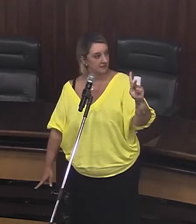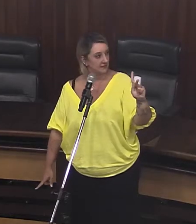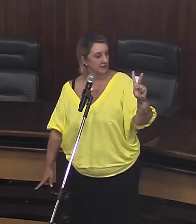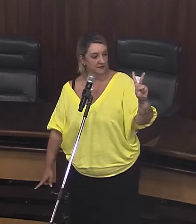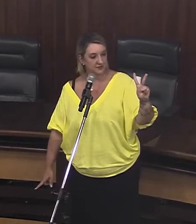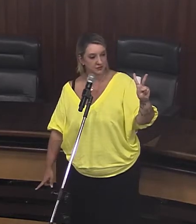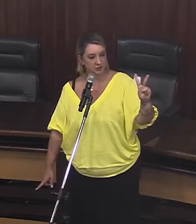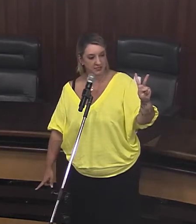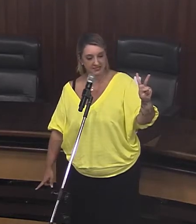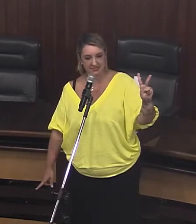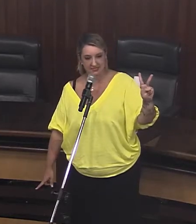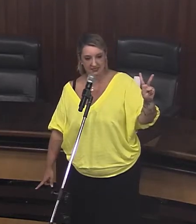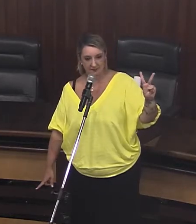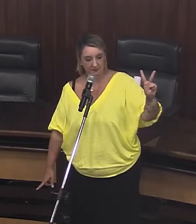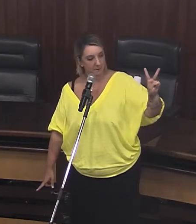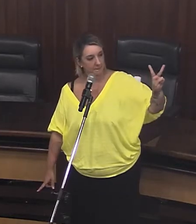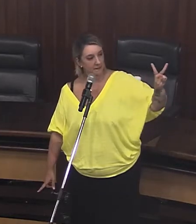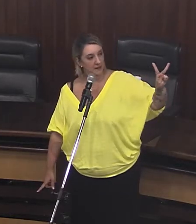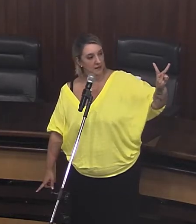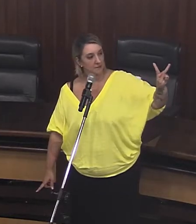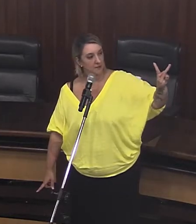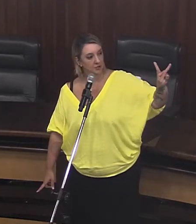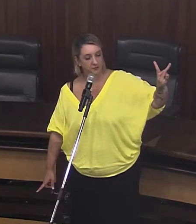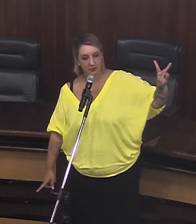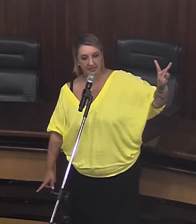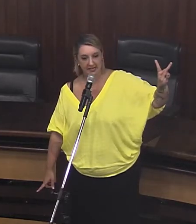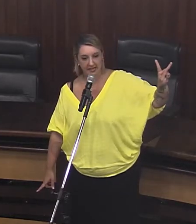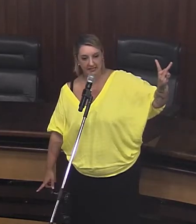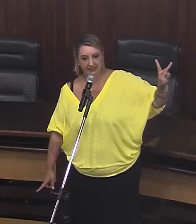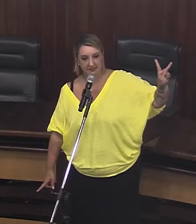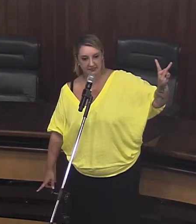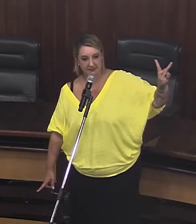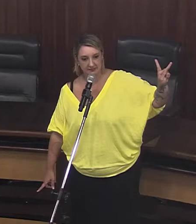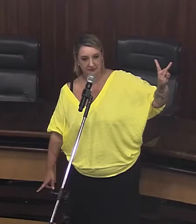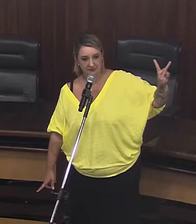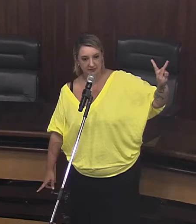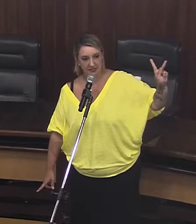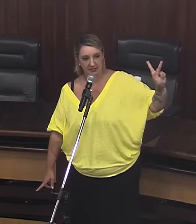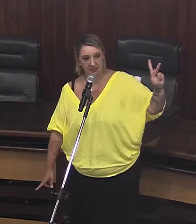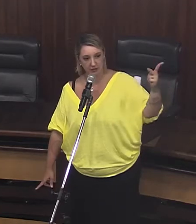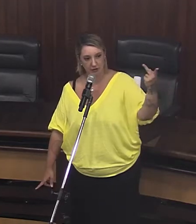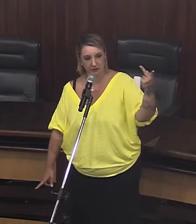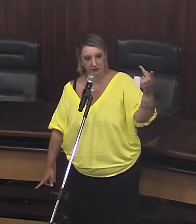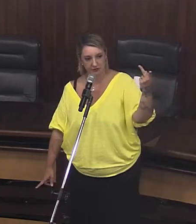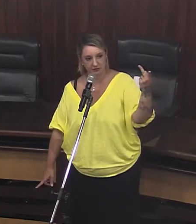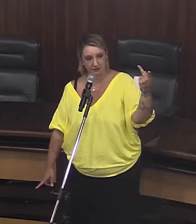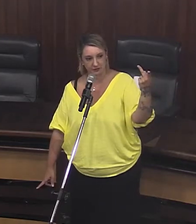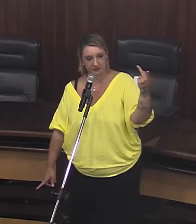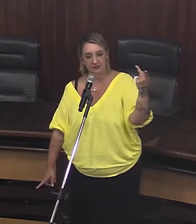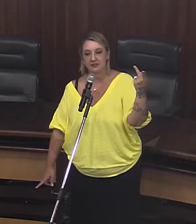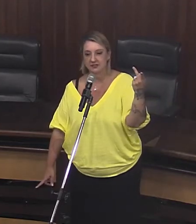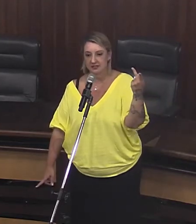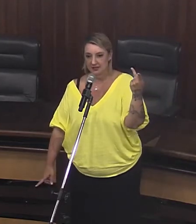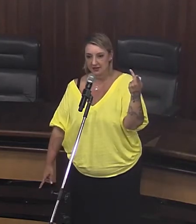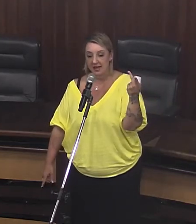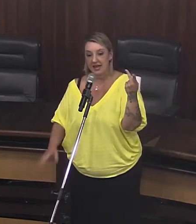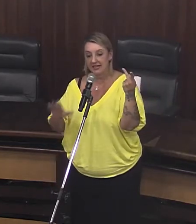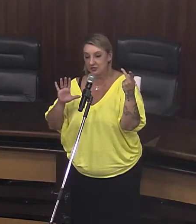Eu faço 2. Boto o polegar e torço. Ele só